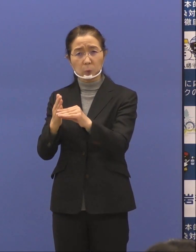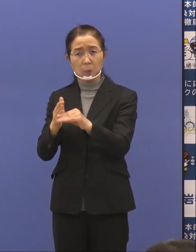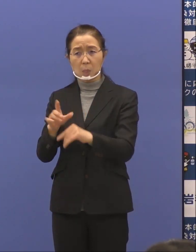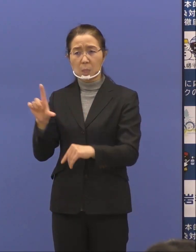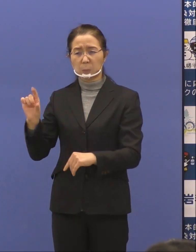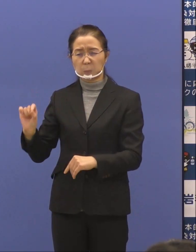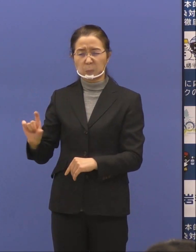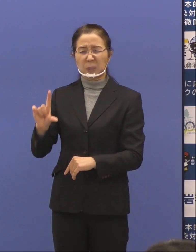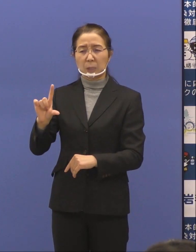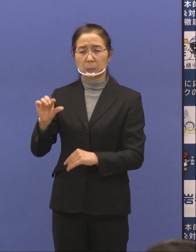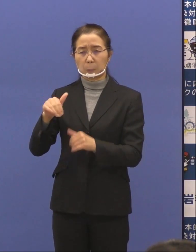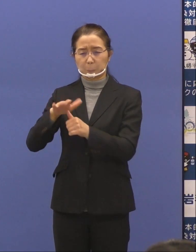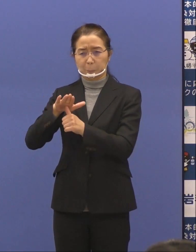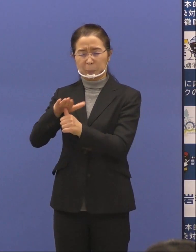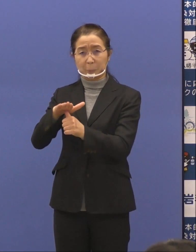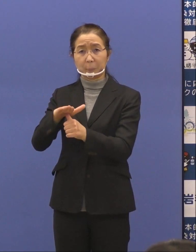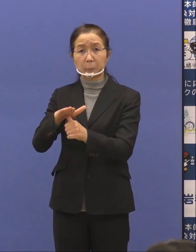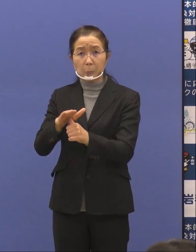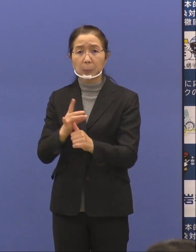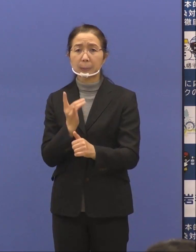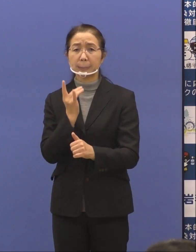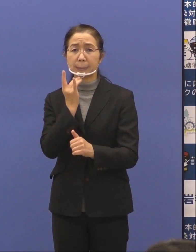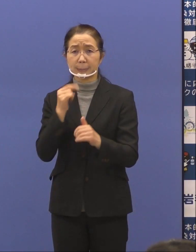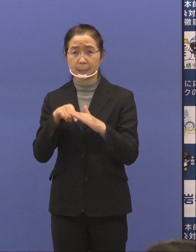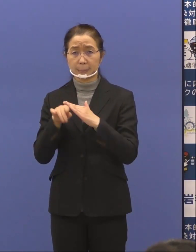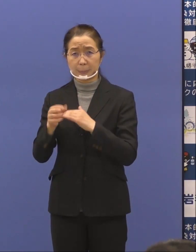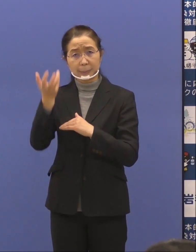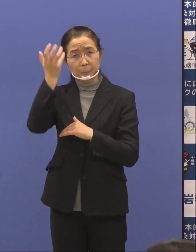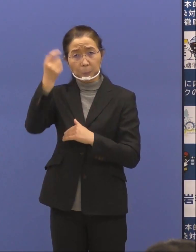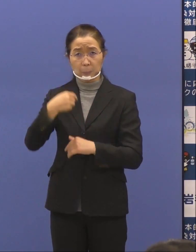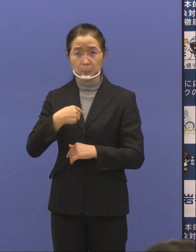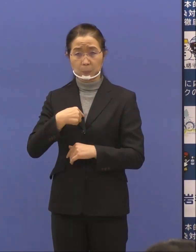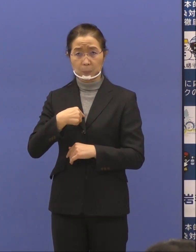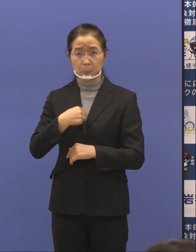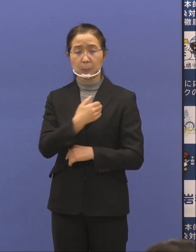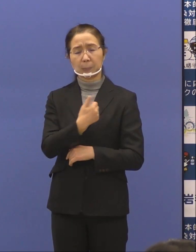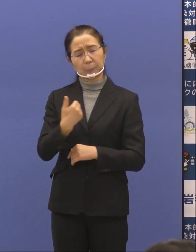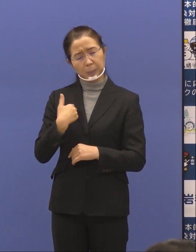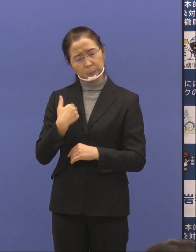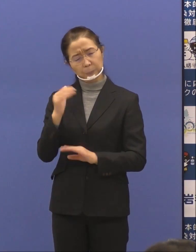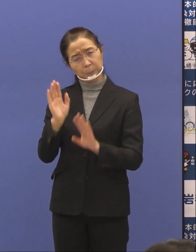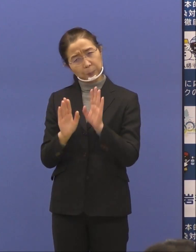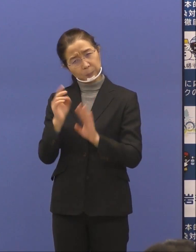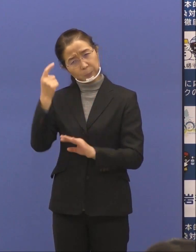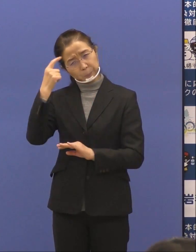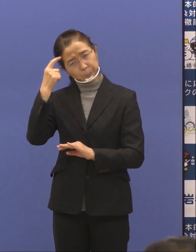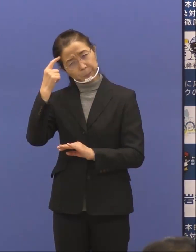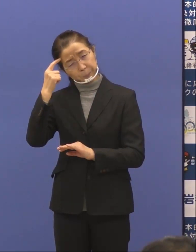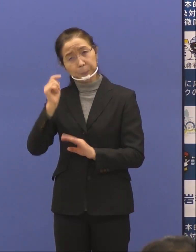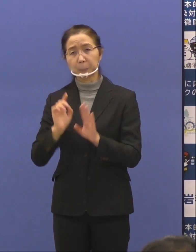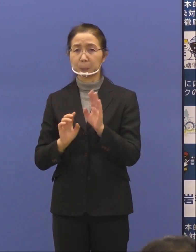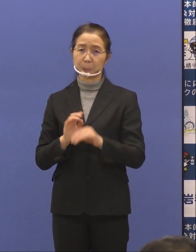かかってくるのかなという推測ができる状況かと思っています。